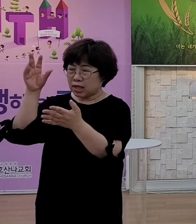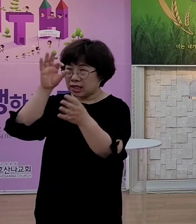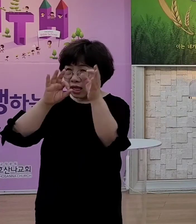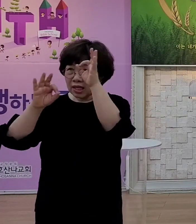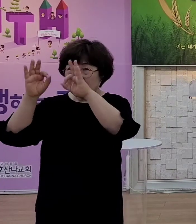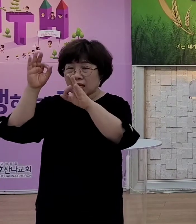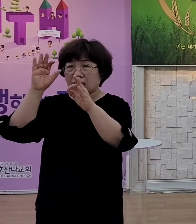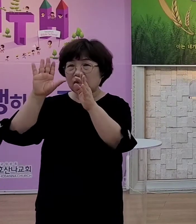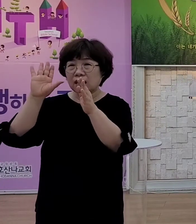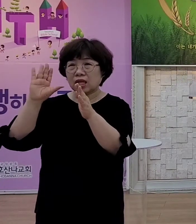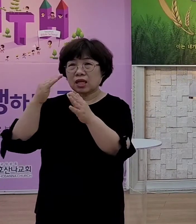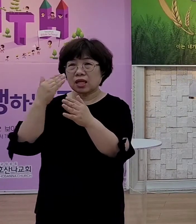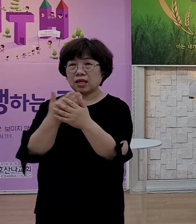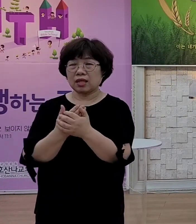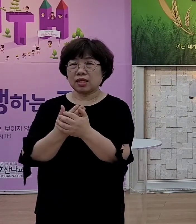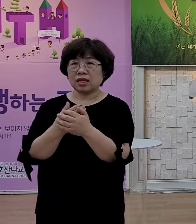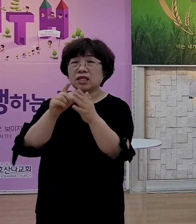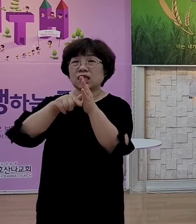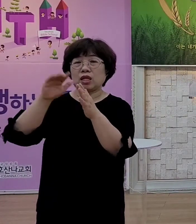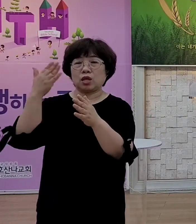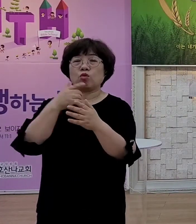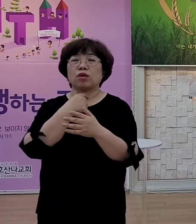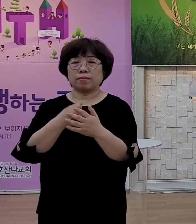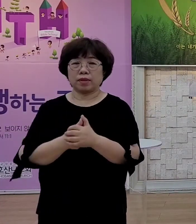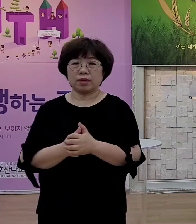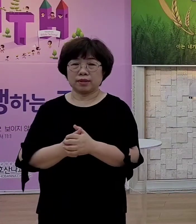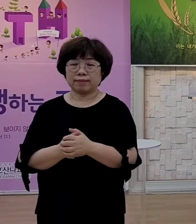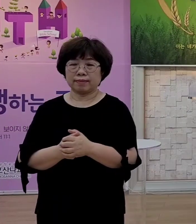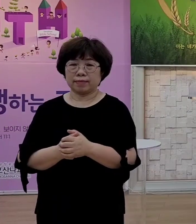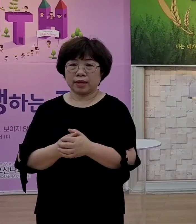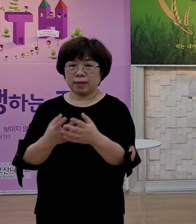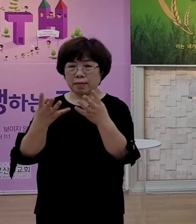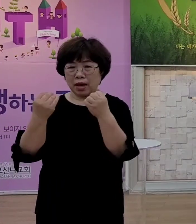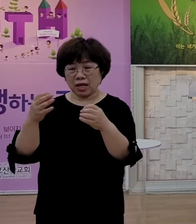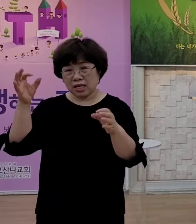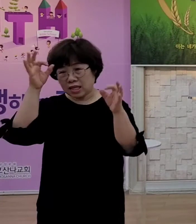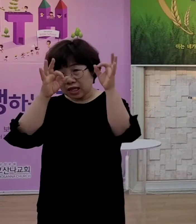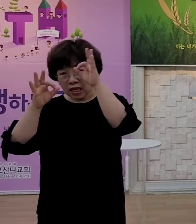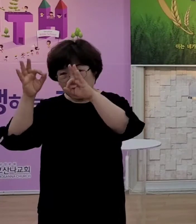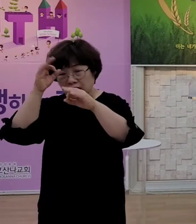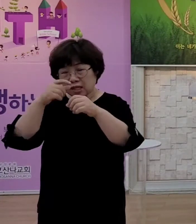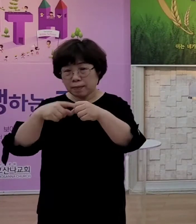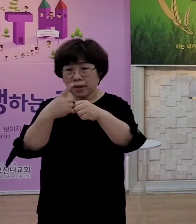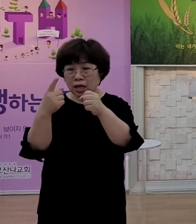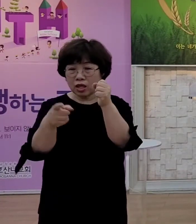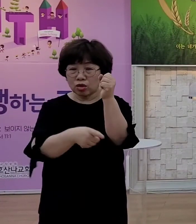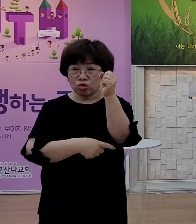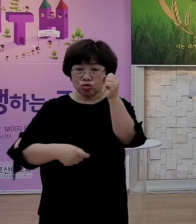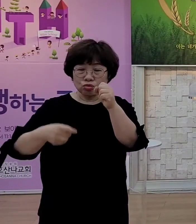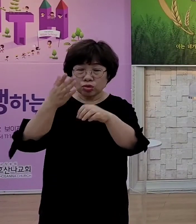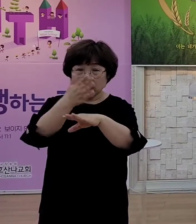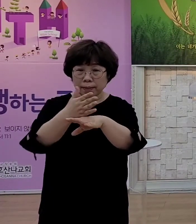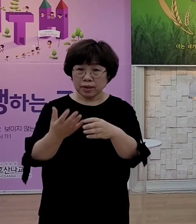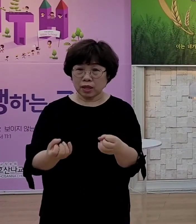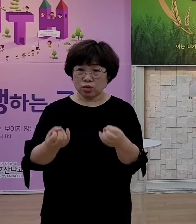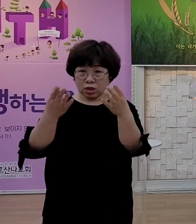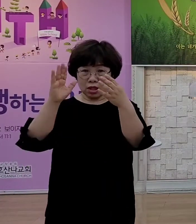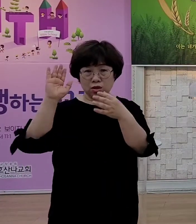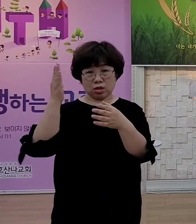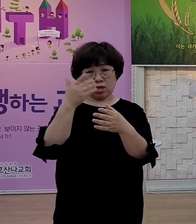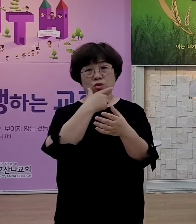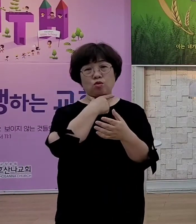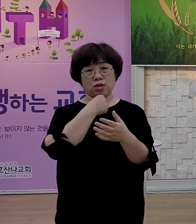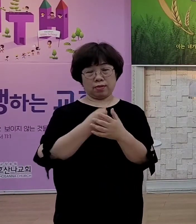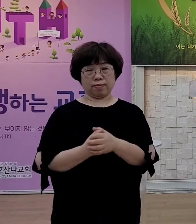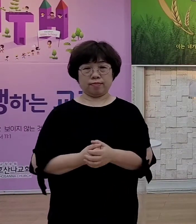다시 한번 제목들을 많이 찾을 수 있는 우리 맥추감사절 2021년